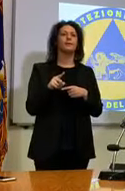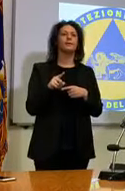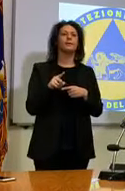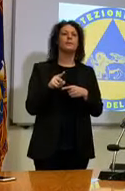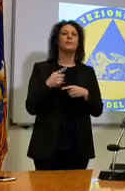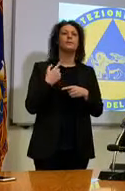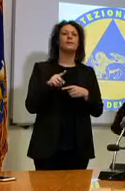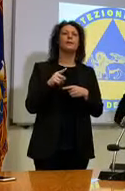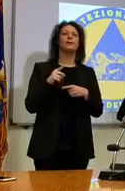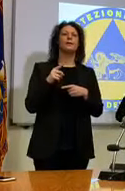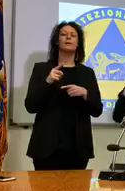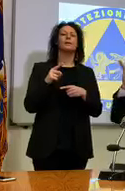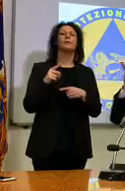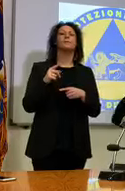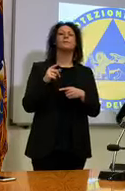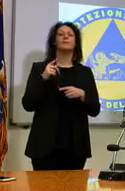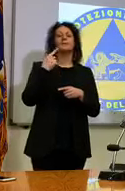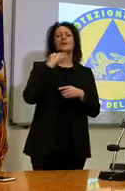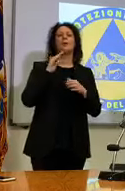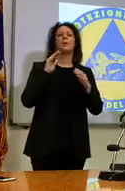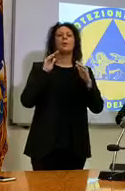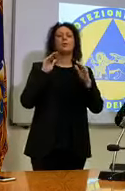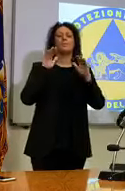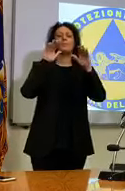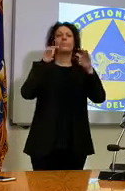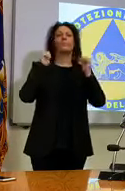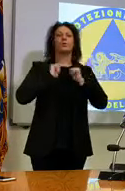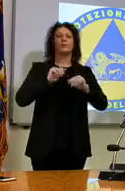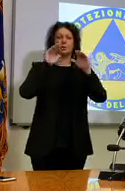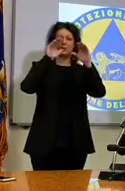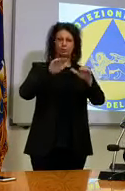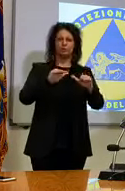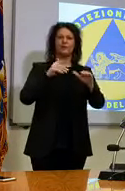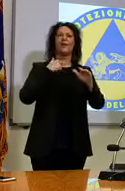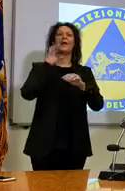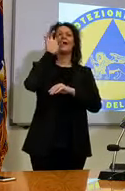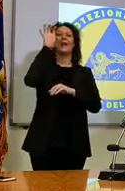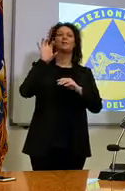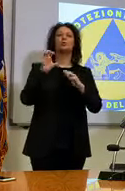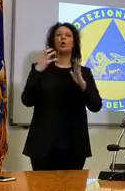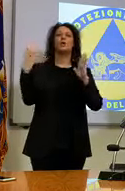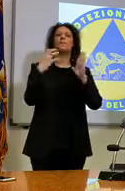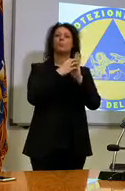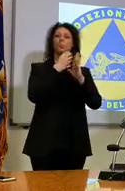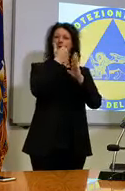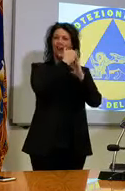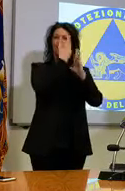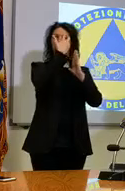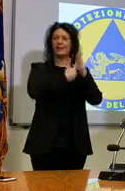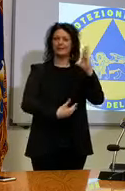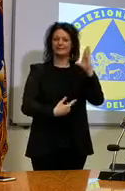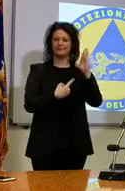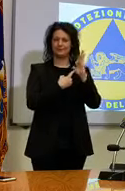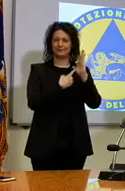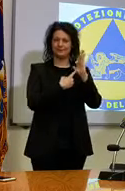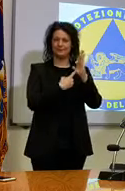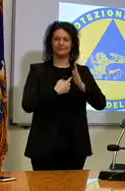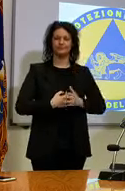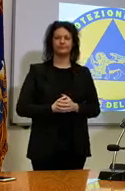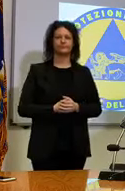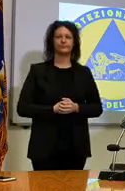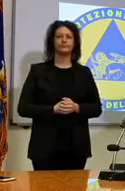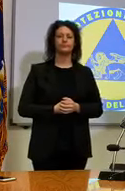state date, no? La Protezione Civile ha pubblicato la lista per ogni regione. Noi, siccome poi Bottacini